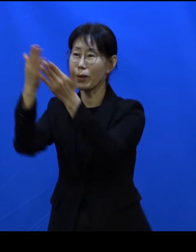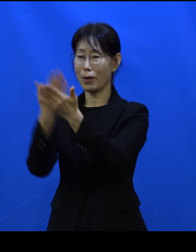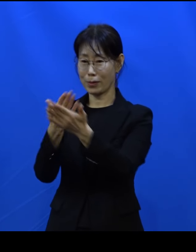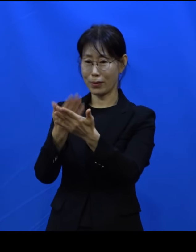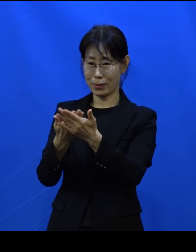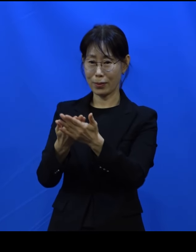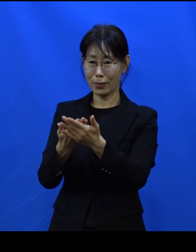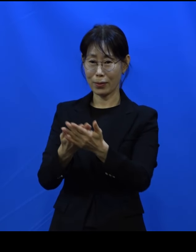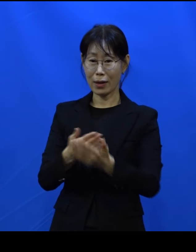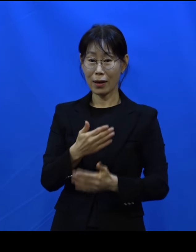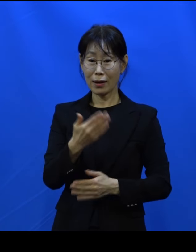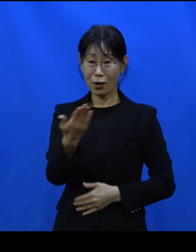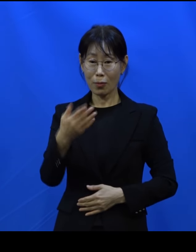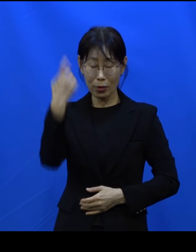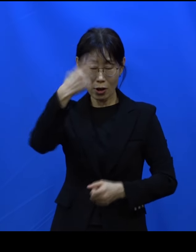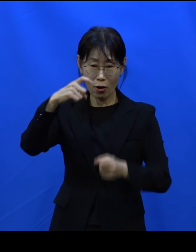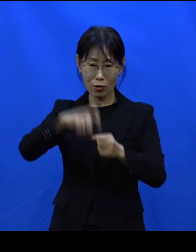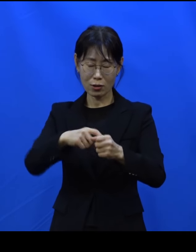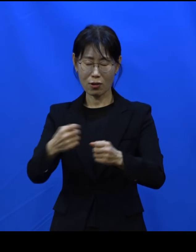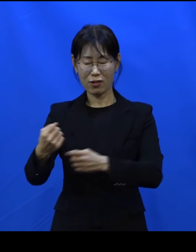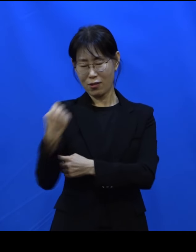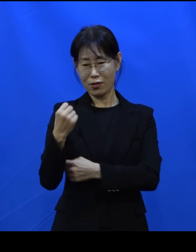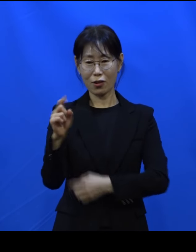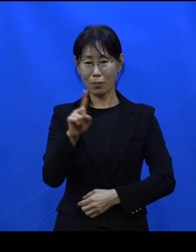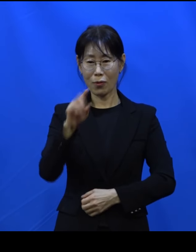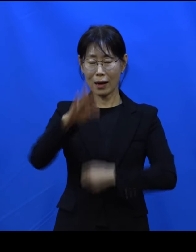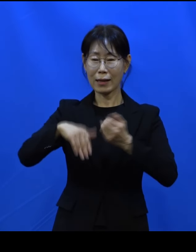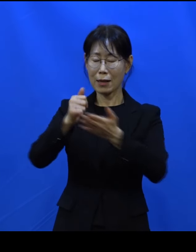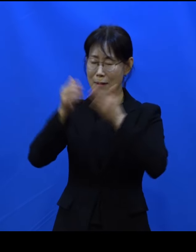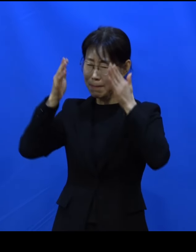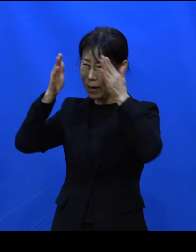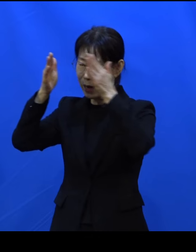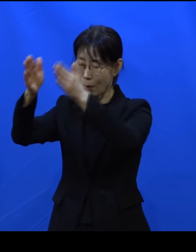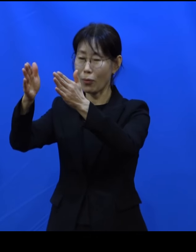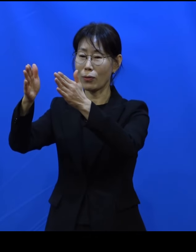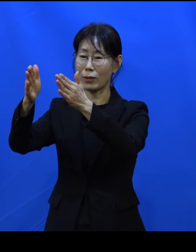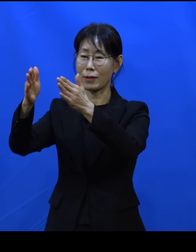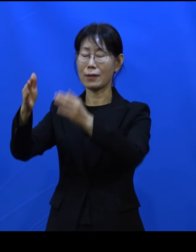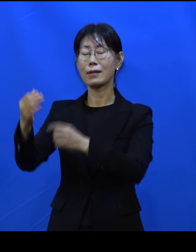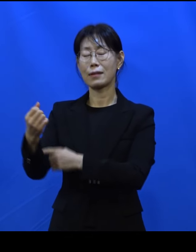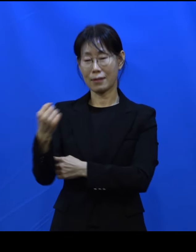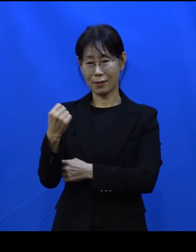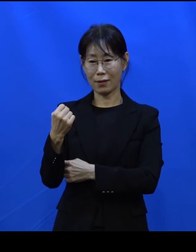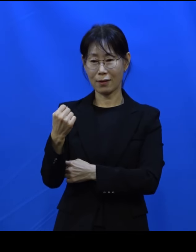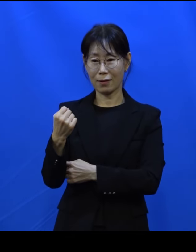영성은 주목하는 것입니다. 그것이 관조입니다.